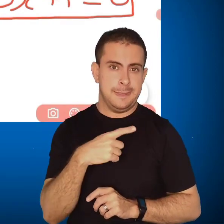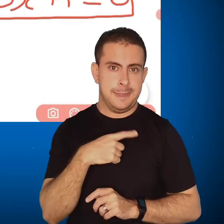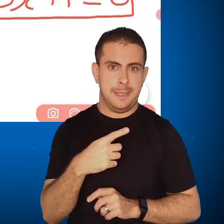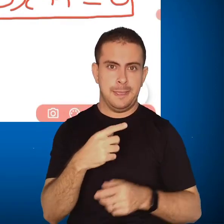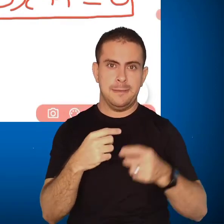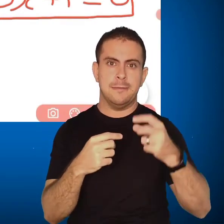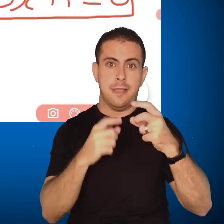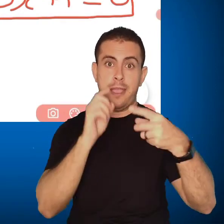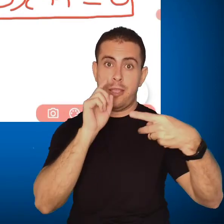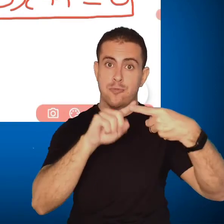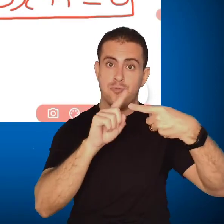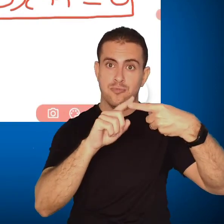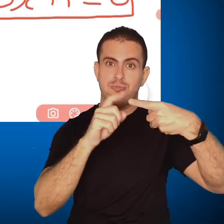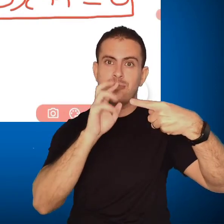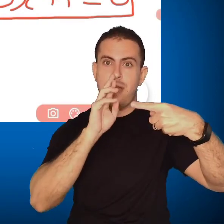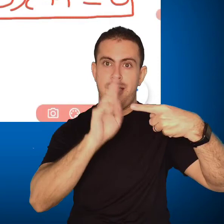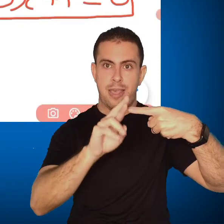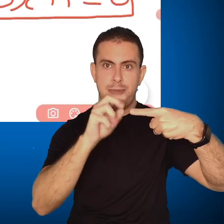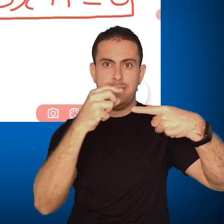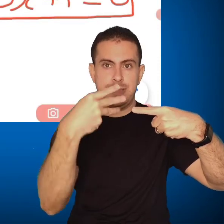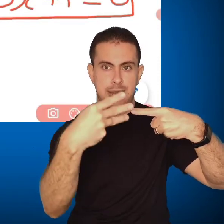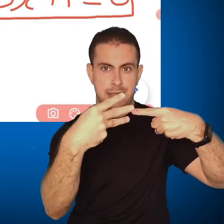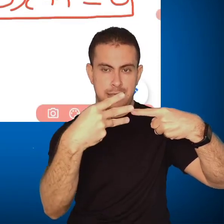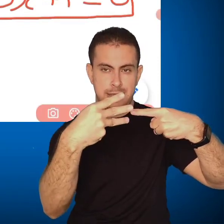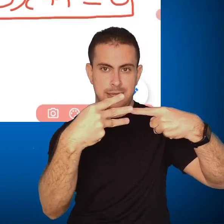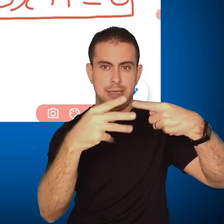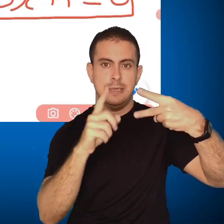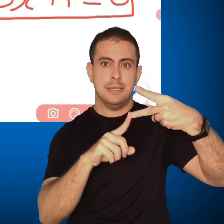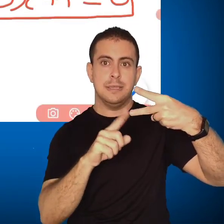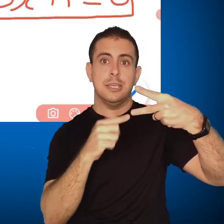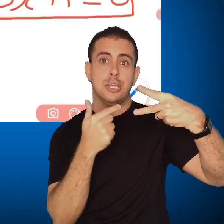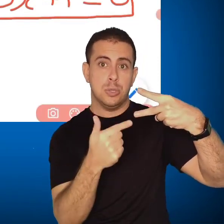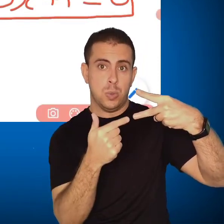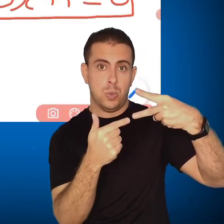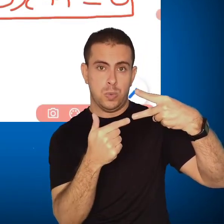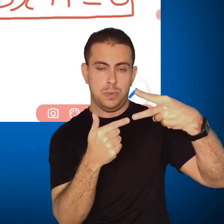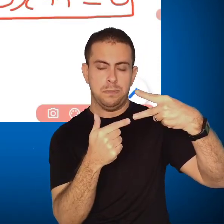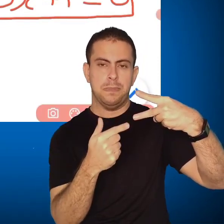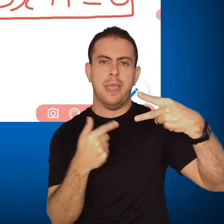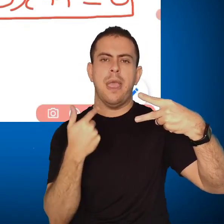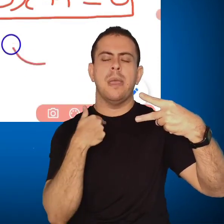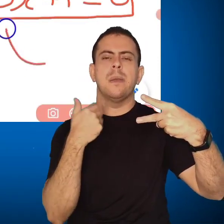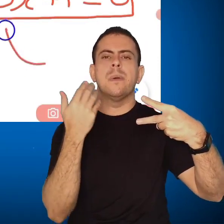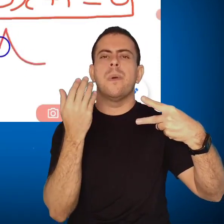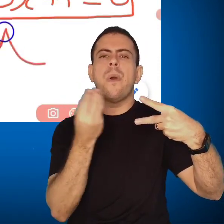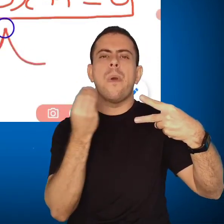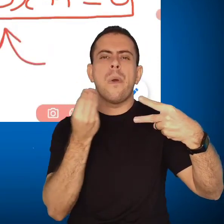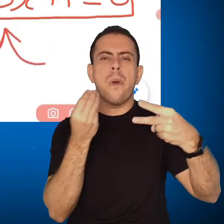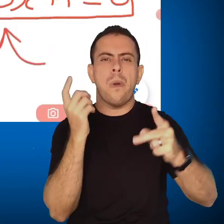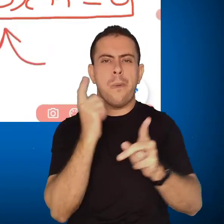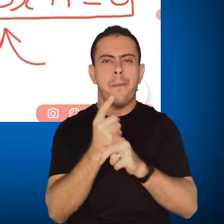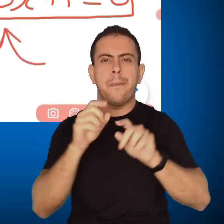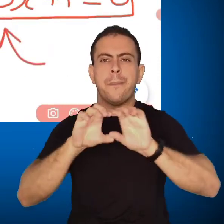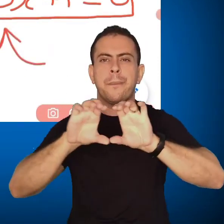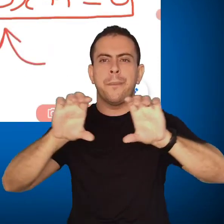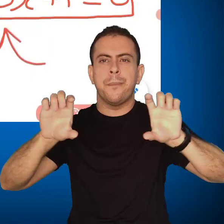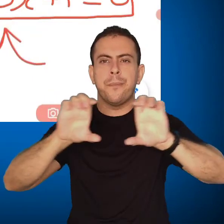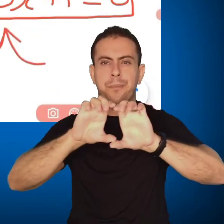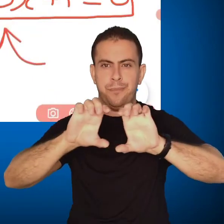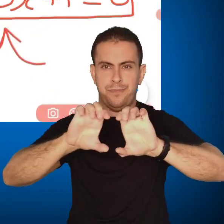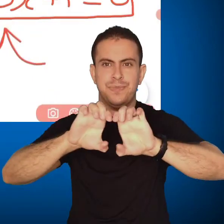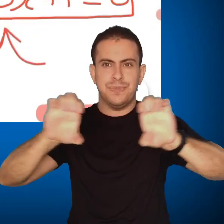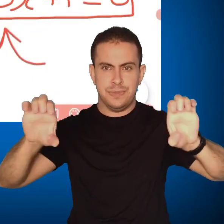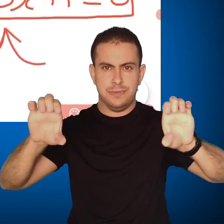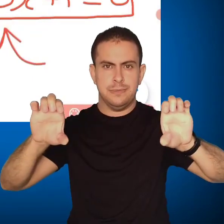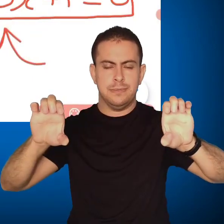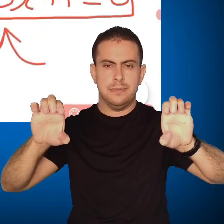raiz é 3, uma equação de segundo grau, pessoal, tem raízes 3 e 2. Diga para mim qual é a equação, escreva a equação que